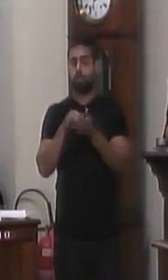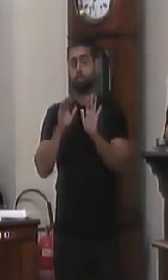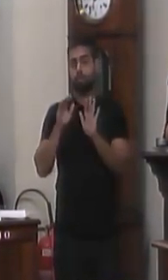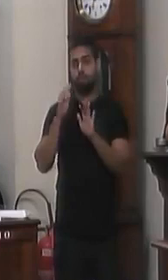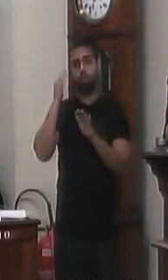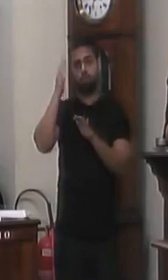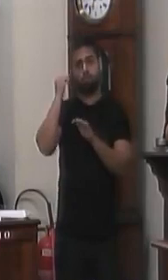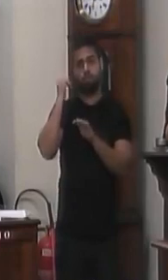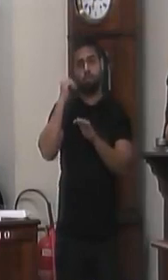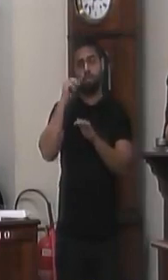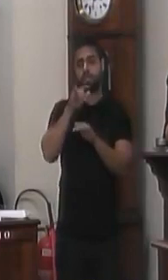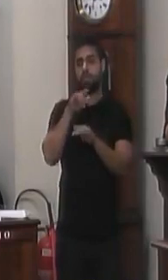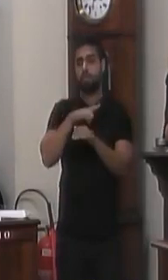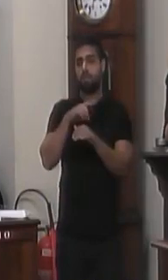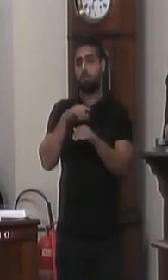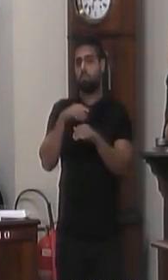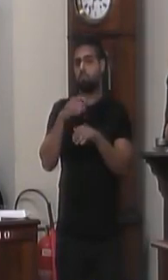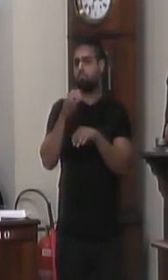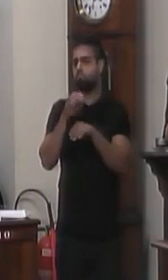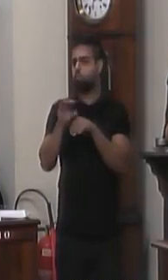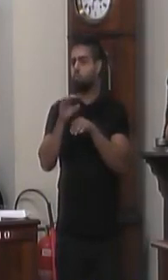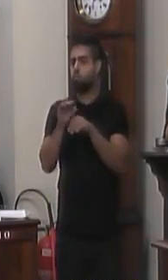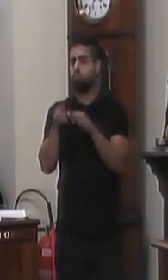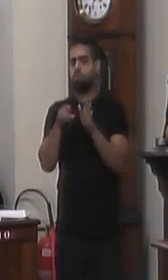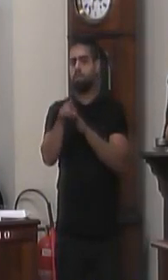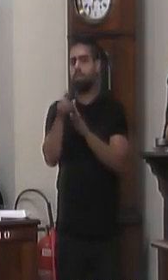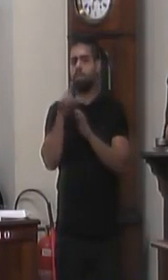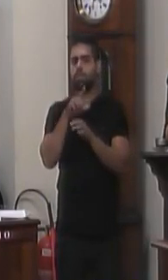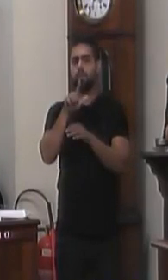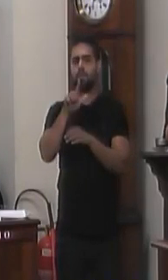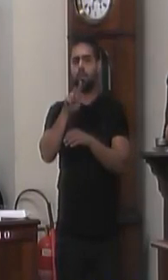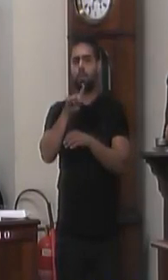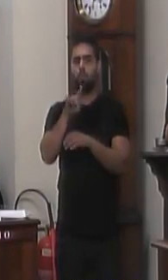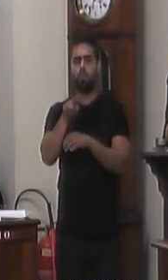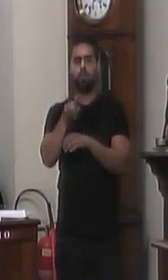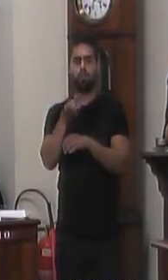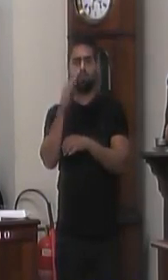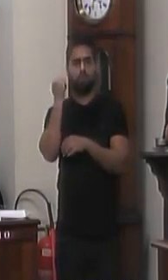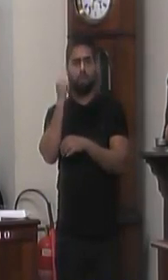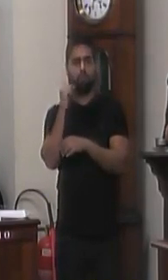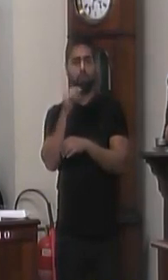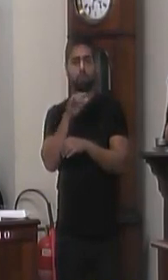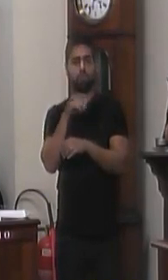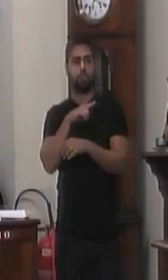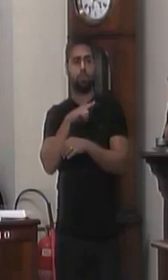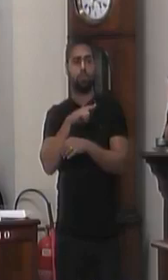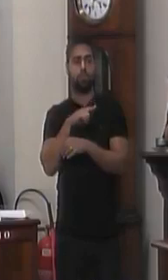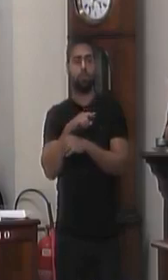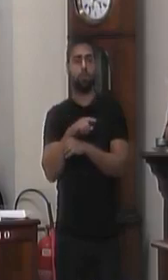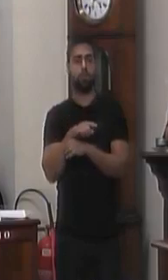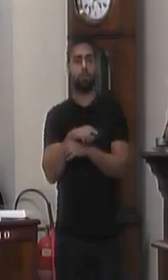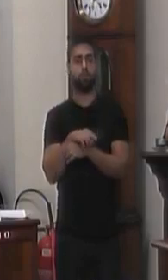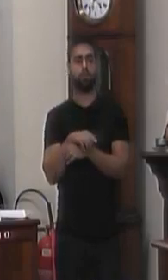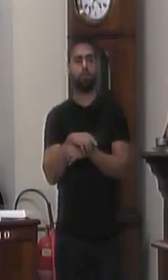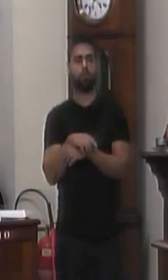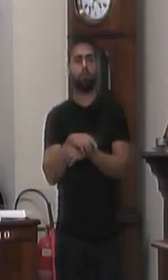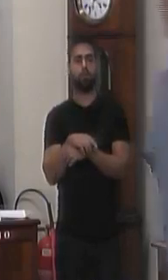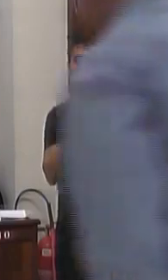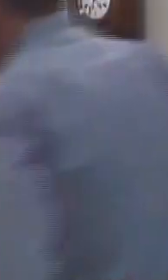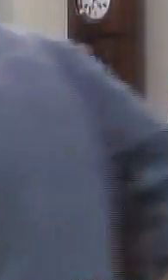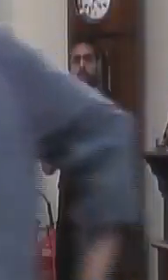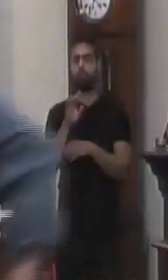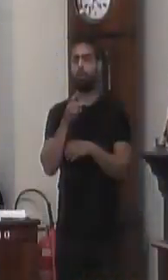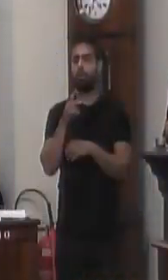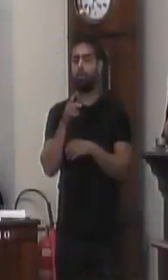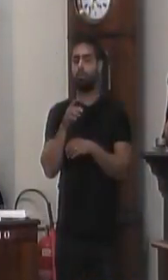sei, Luiz, tem mais algum lá que tenha passado? Você tem recordação? Eu acho que o que está mesmo... Esse que você falou do jurídico, acho que